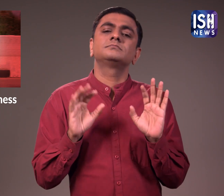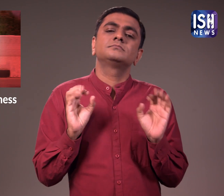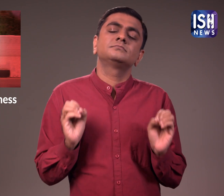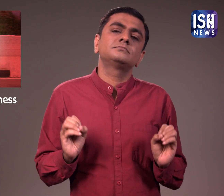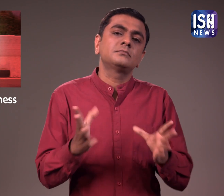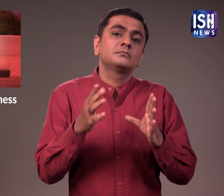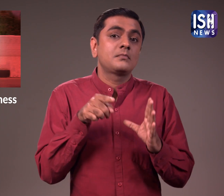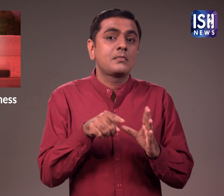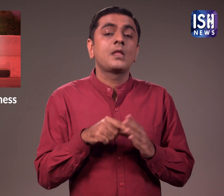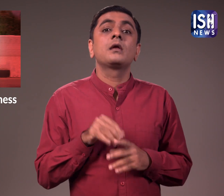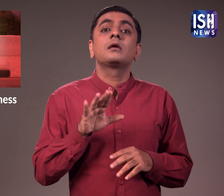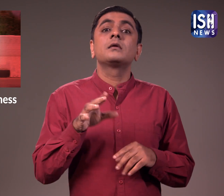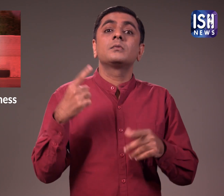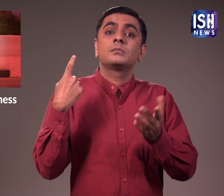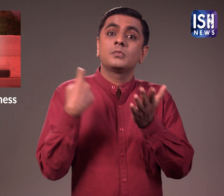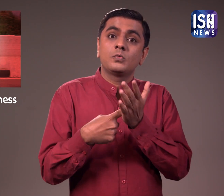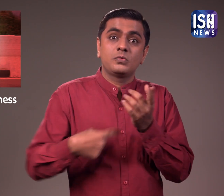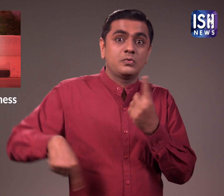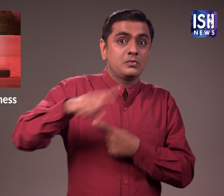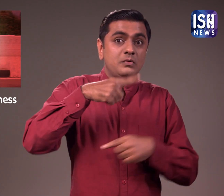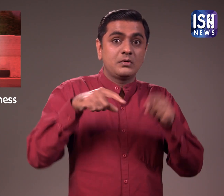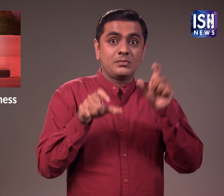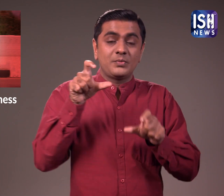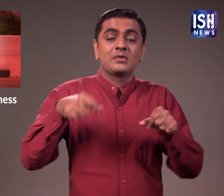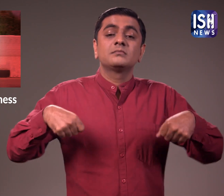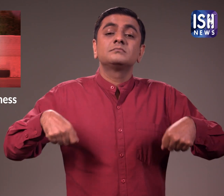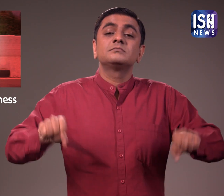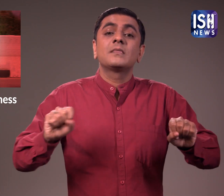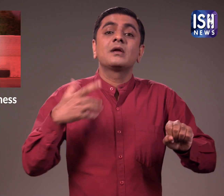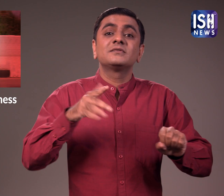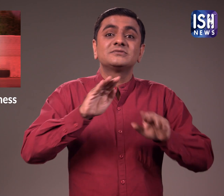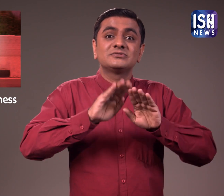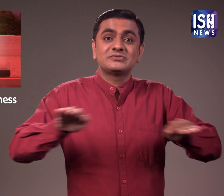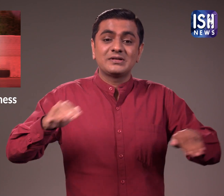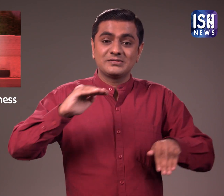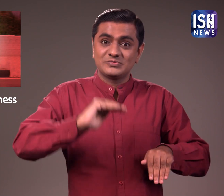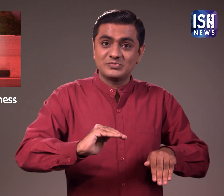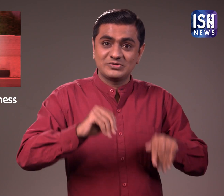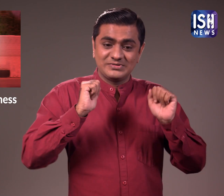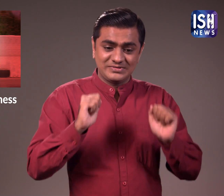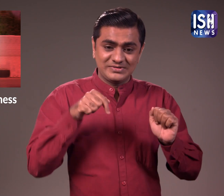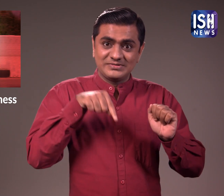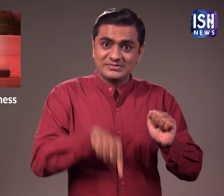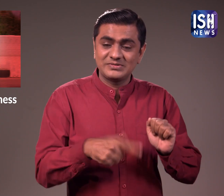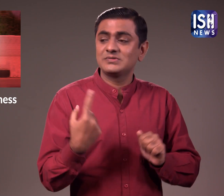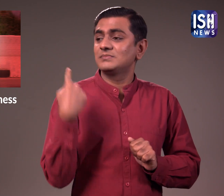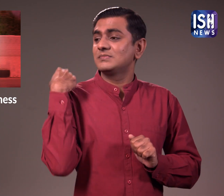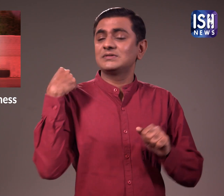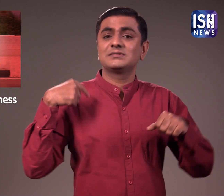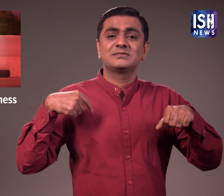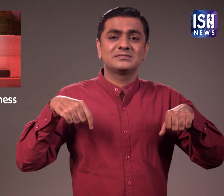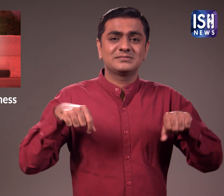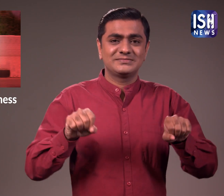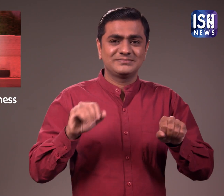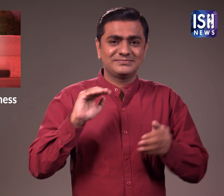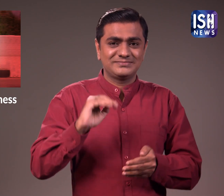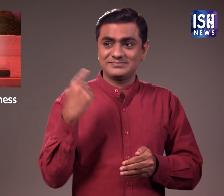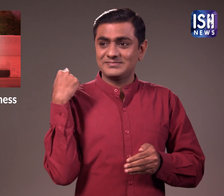उन्होंने ये भी गोश्णा की कि बच्चों के साथ दो पया वानों की गती सीमा अधिक्तम 40 किलोमीटर प्रती घंटा होनी